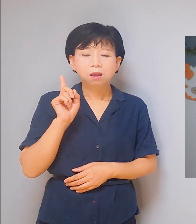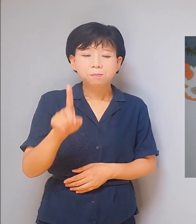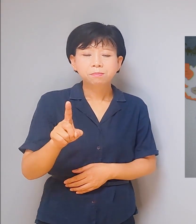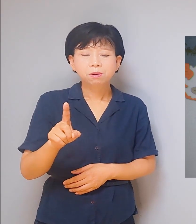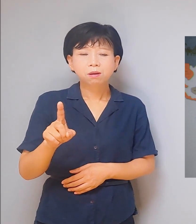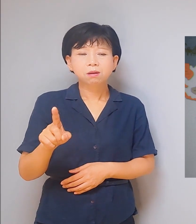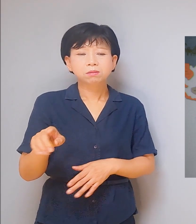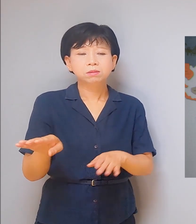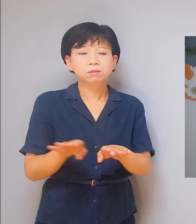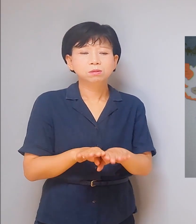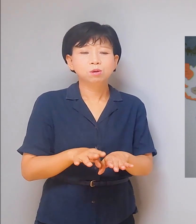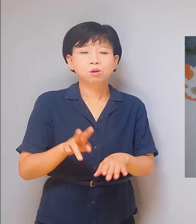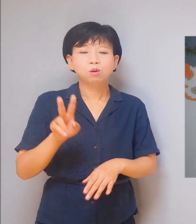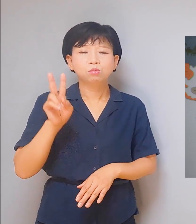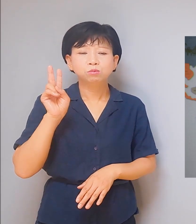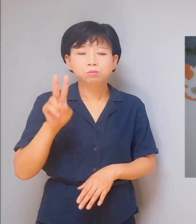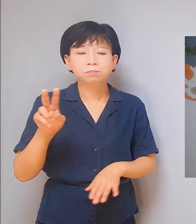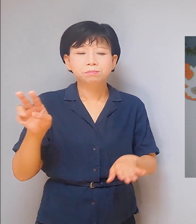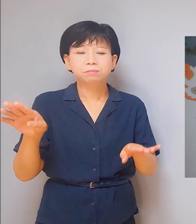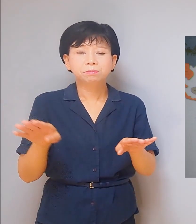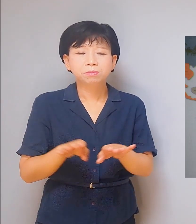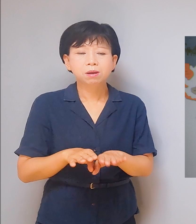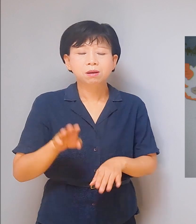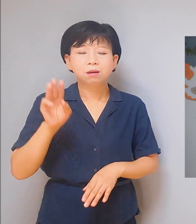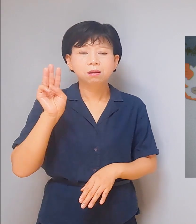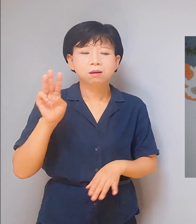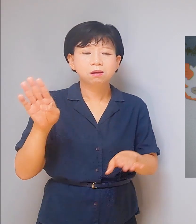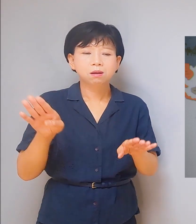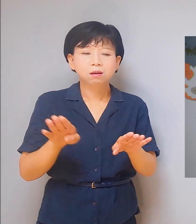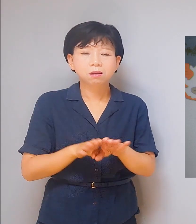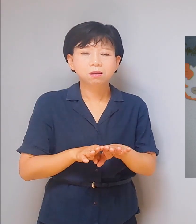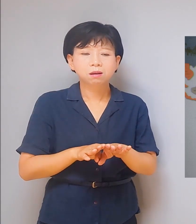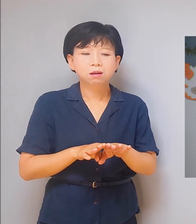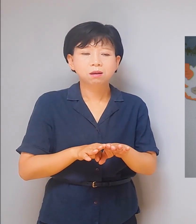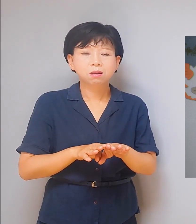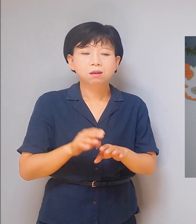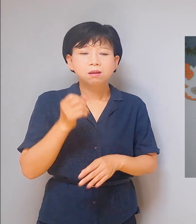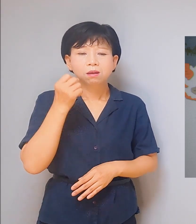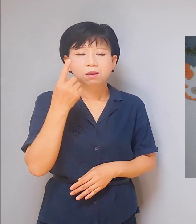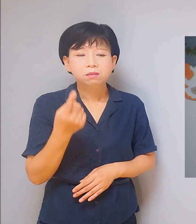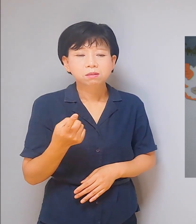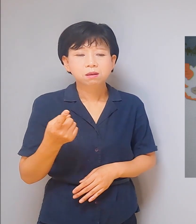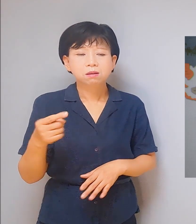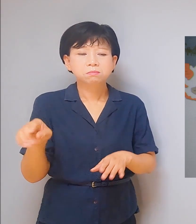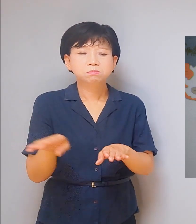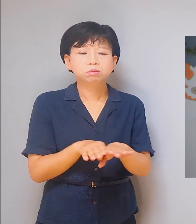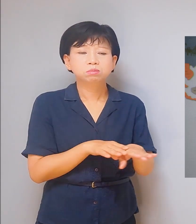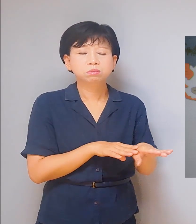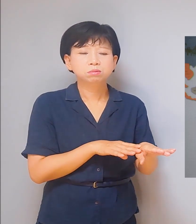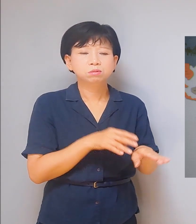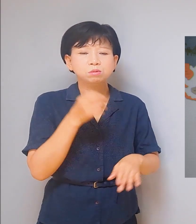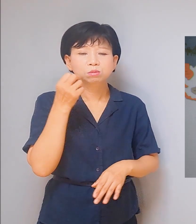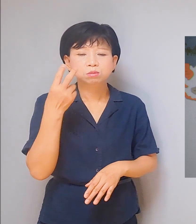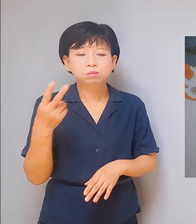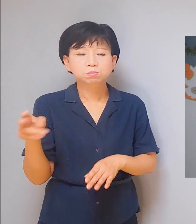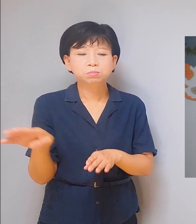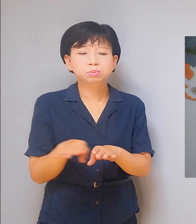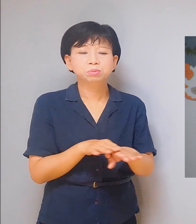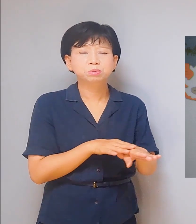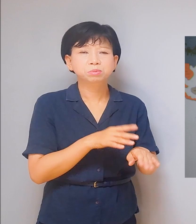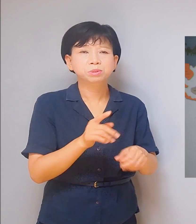갔는데 교회를 내가 왜 가야 되지? 이유가 사라진 분들이 계시는데, 특별히 절기